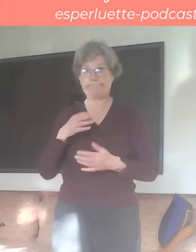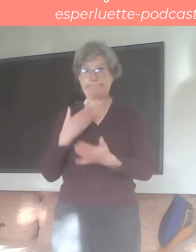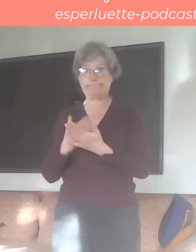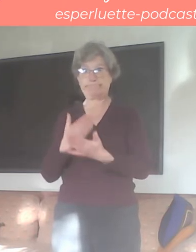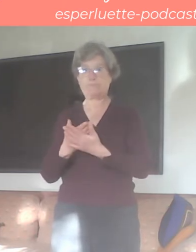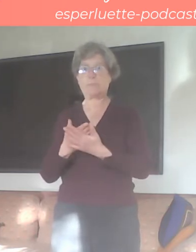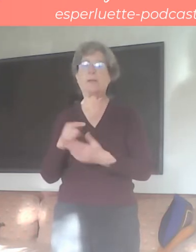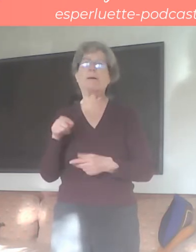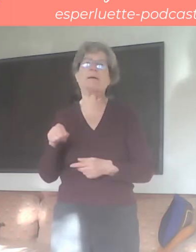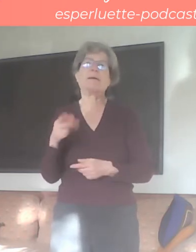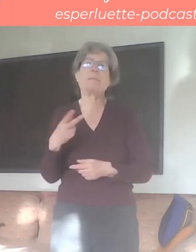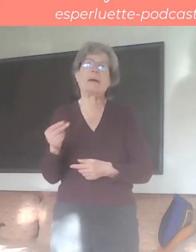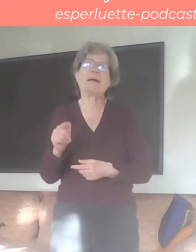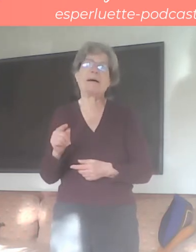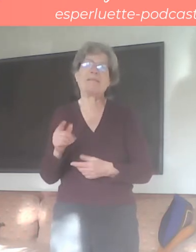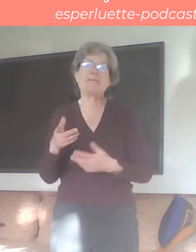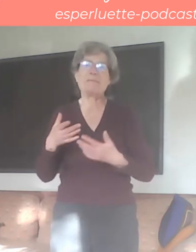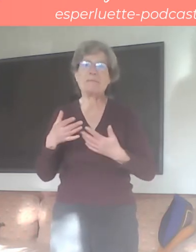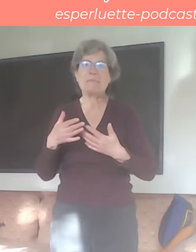on refait le monde régulièrement, qui s'appelle Rachid Ben Elhossine.